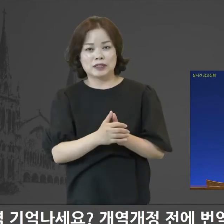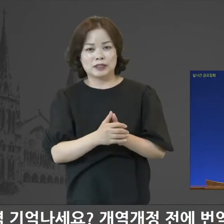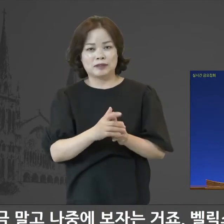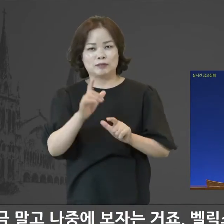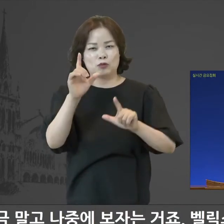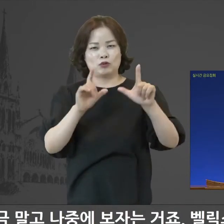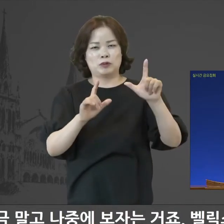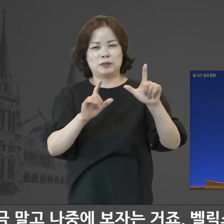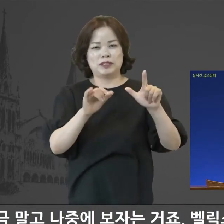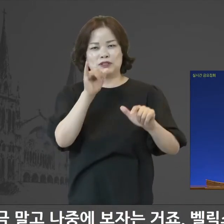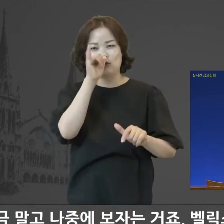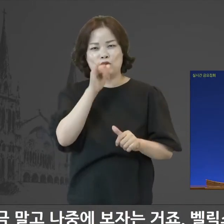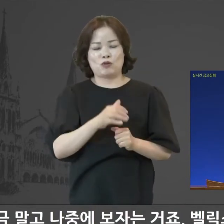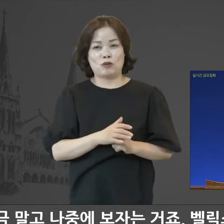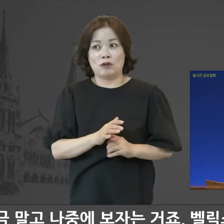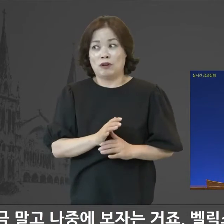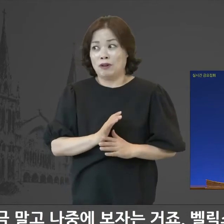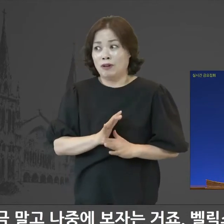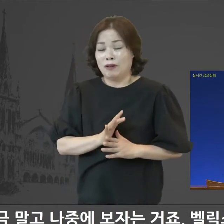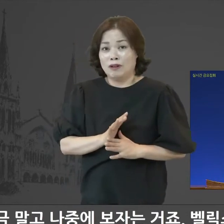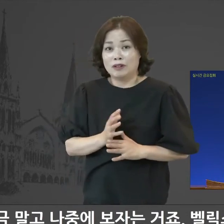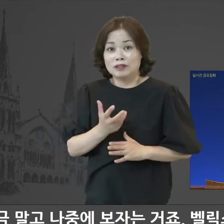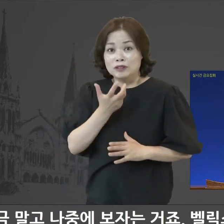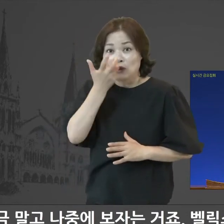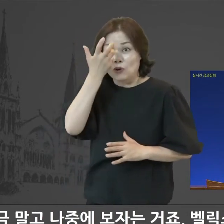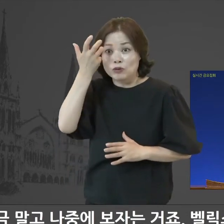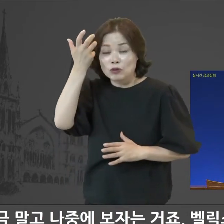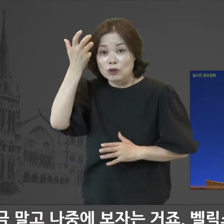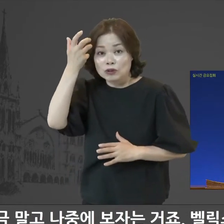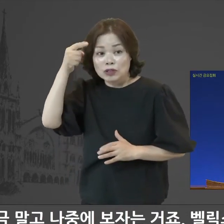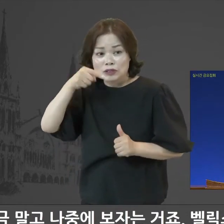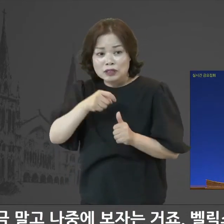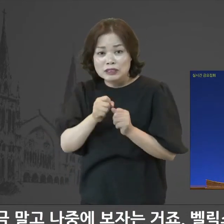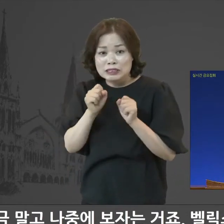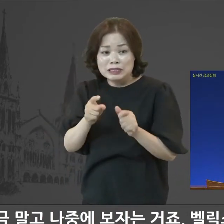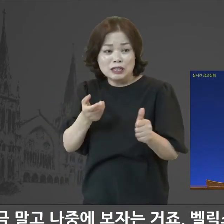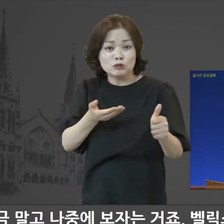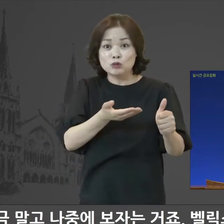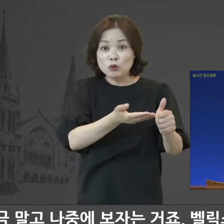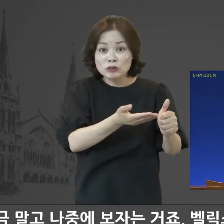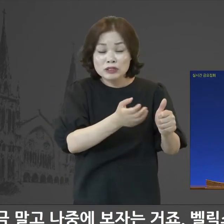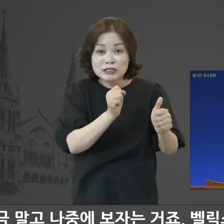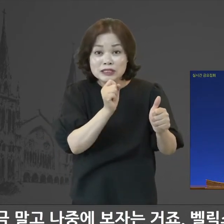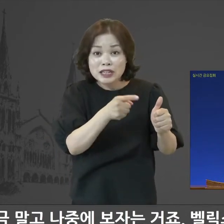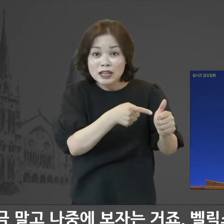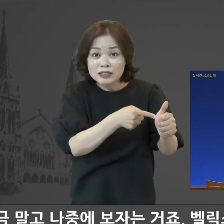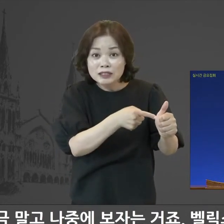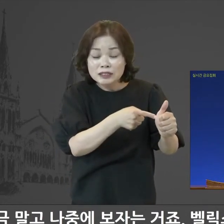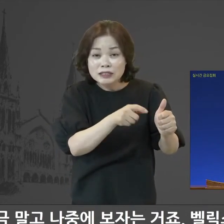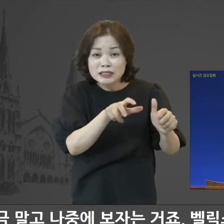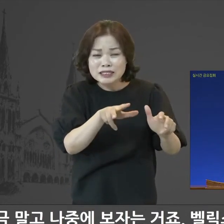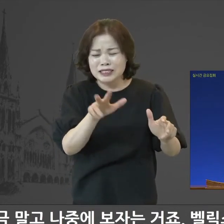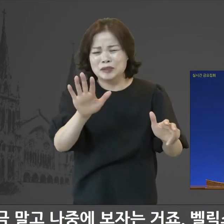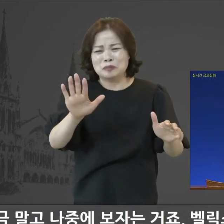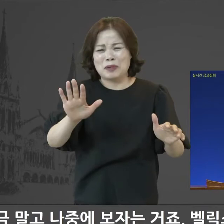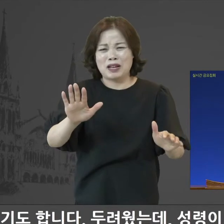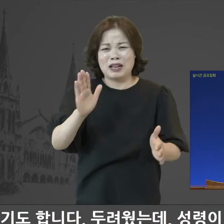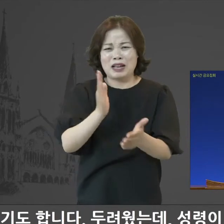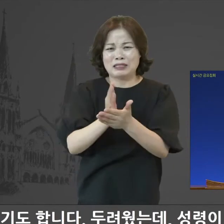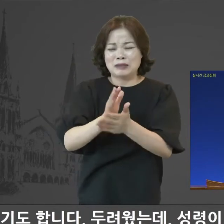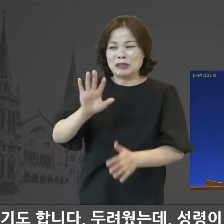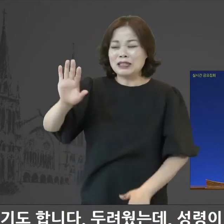담겨 있습니다. 두려웠는데, 성령께서 움직였는데, 기회를 줬는데 그 기회를 지금 말고